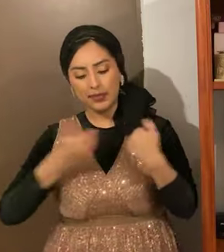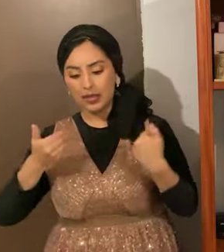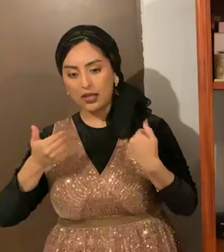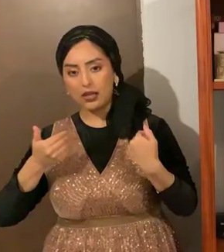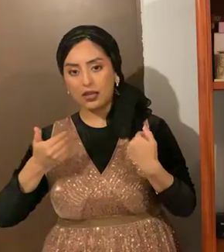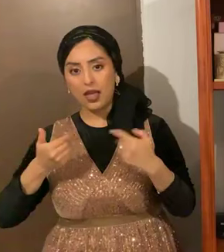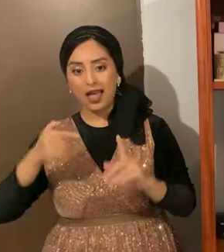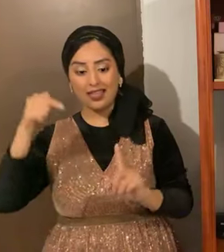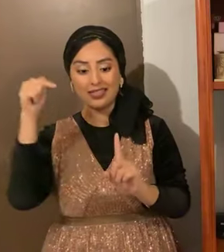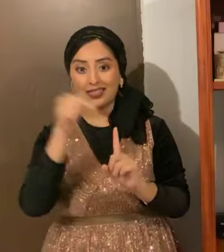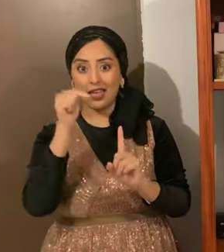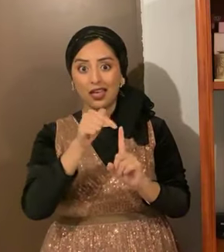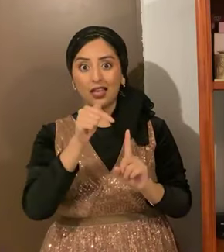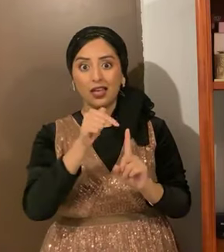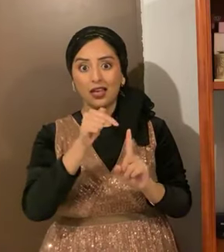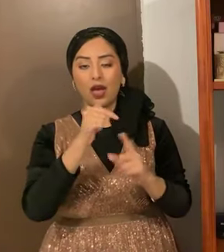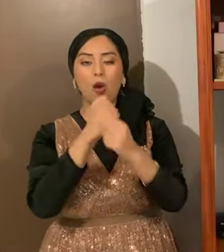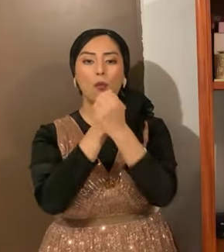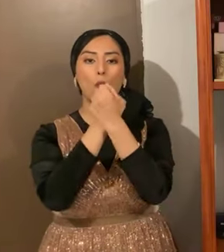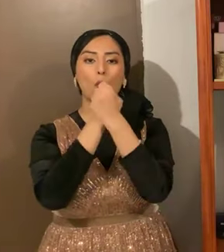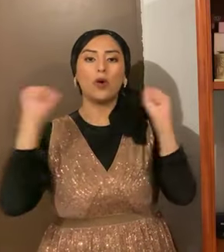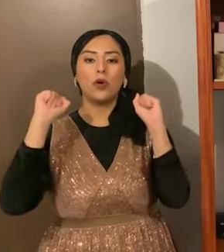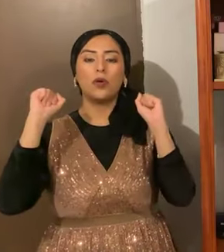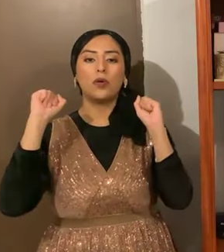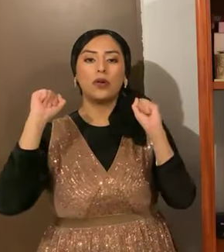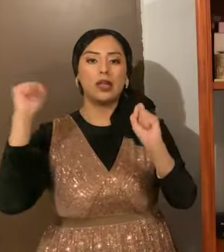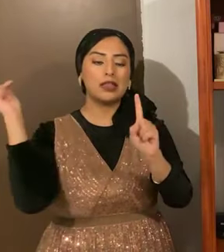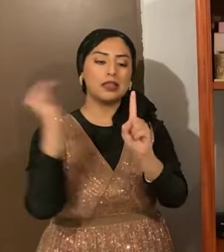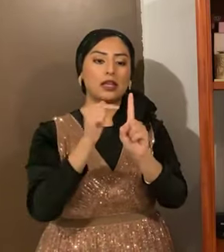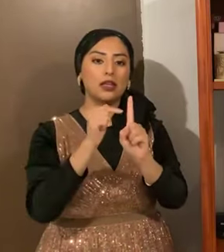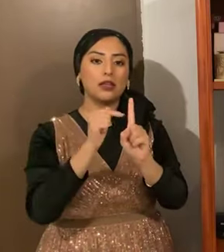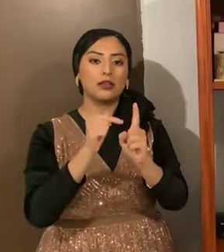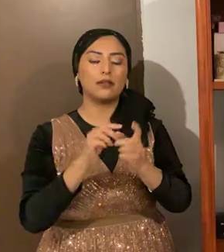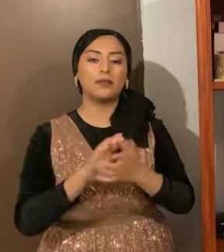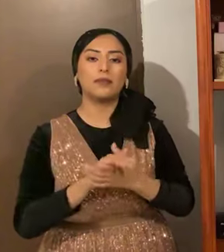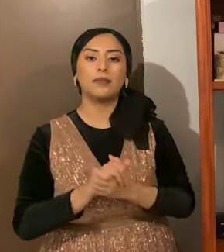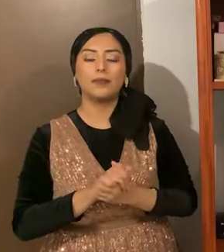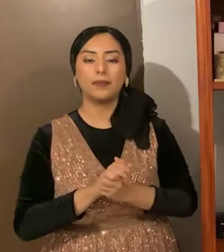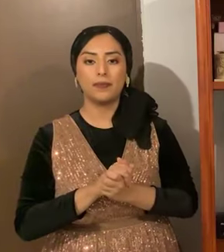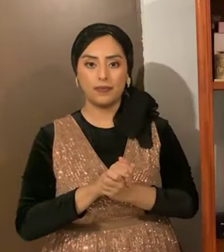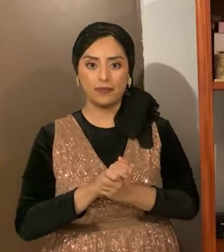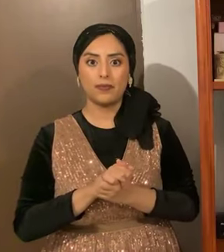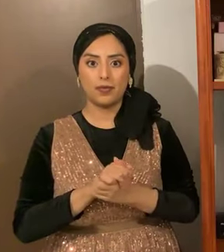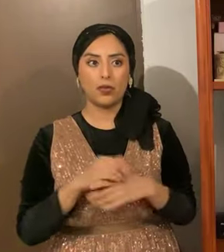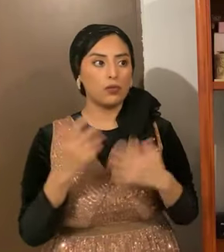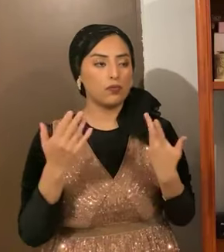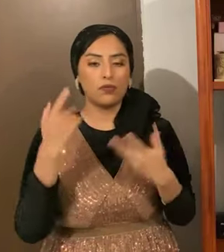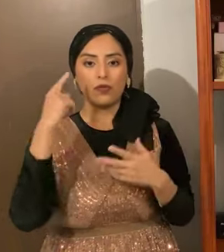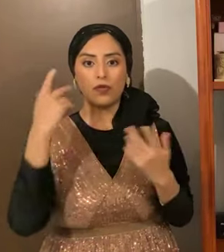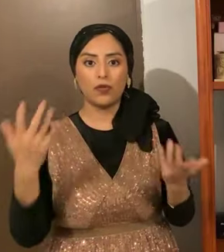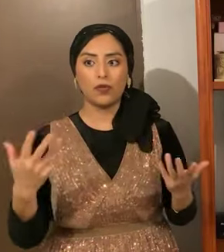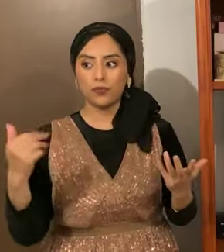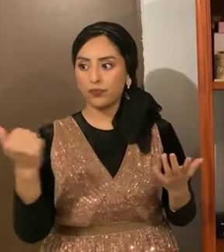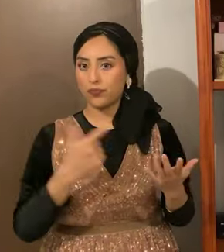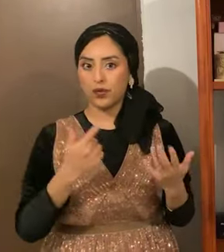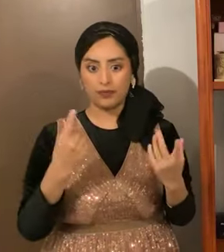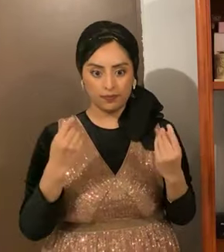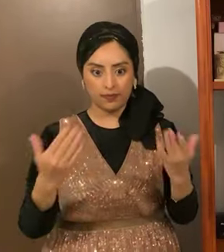sus pecados, esa persona va a alcanzar misericordia. Entonces, ¿qué esperamos, verdad?